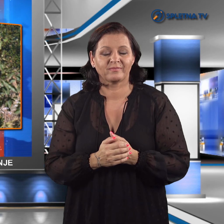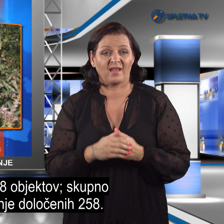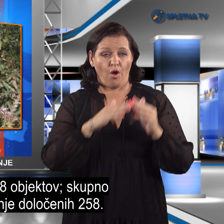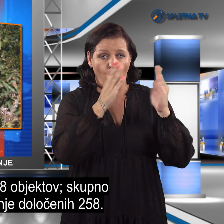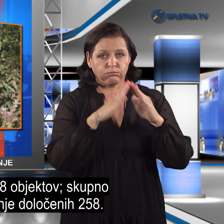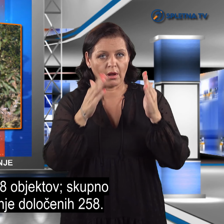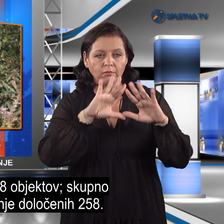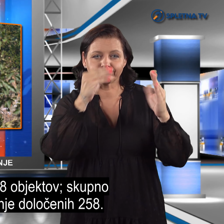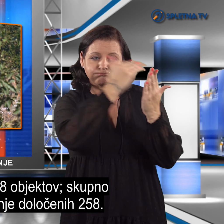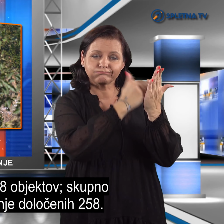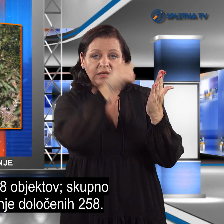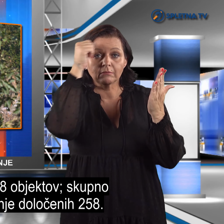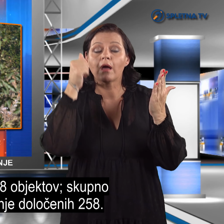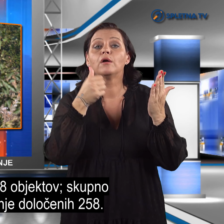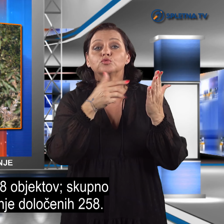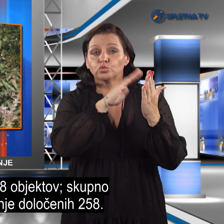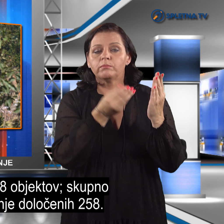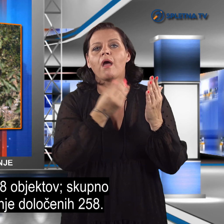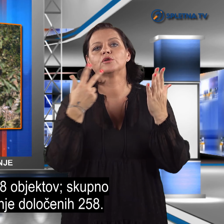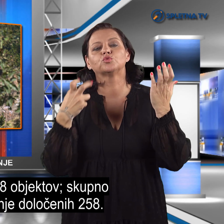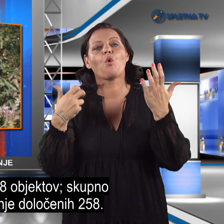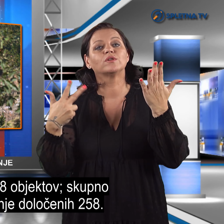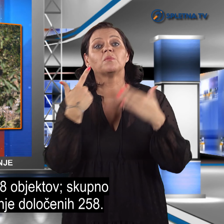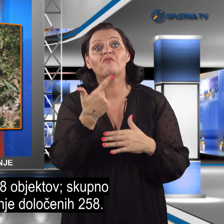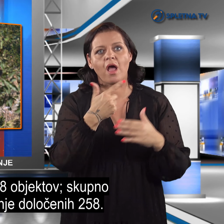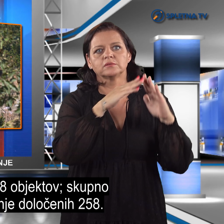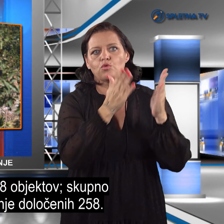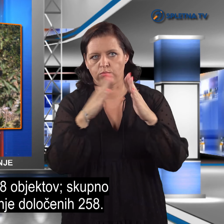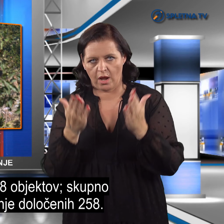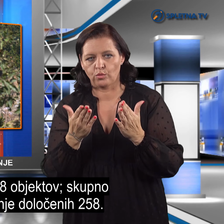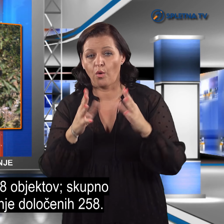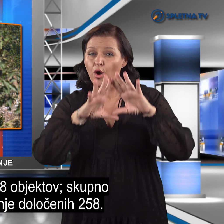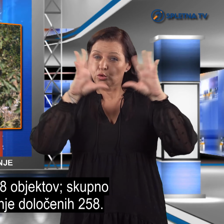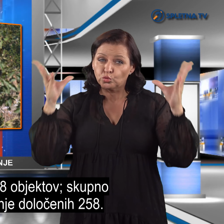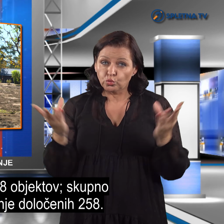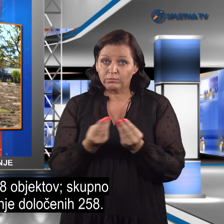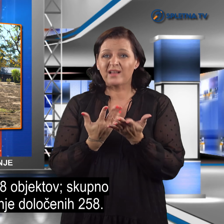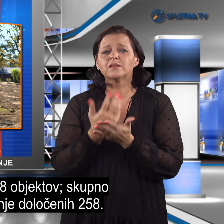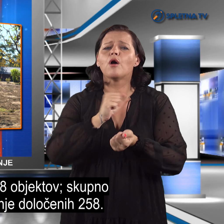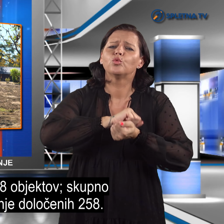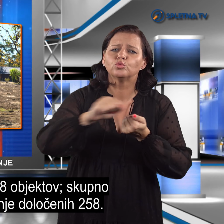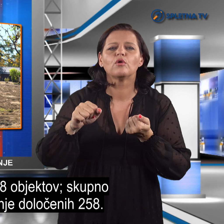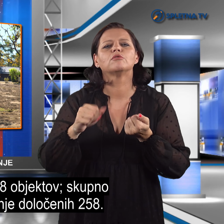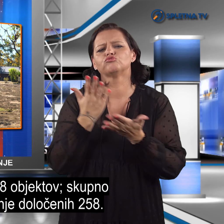Na njem je 128 objektov. Skupno jih je za rušenje določenih 258.